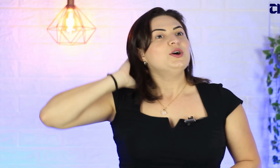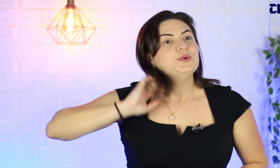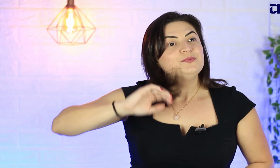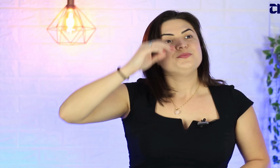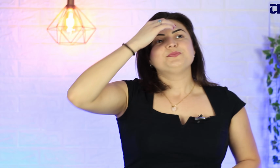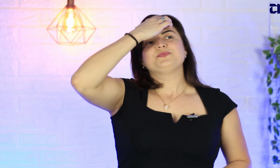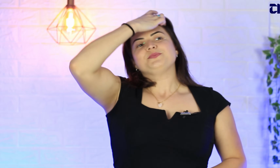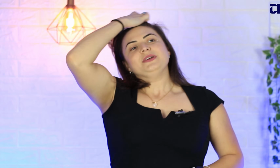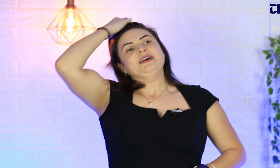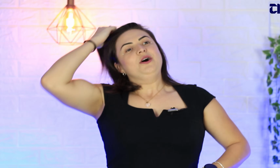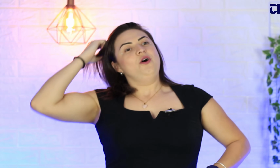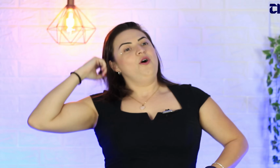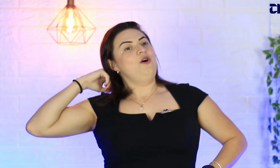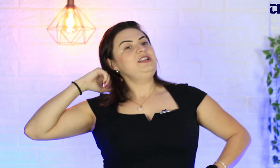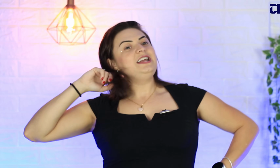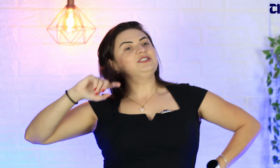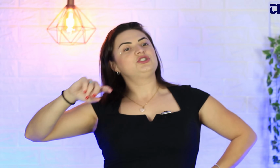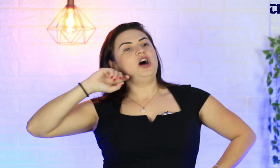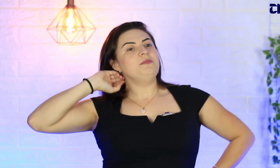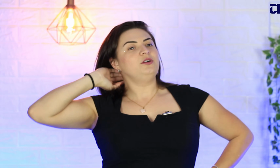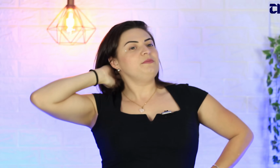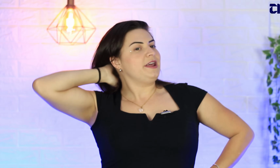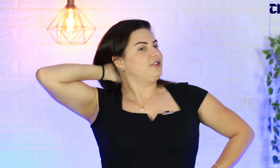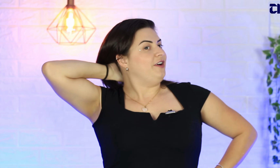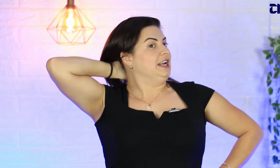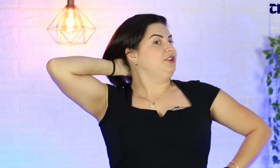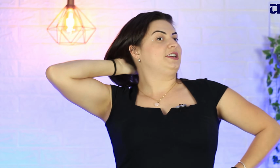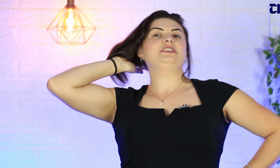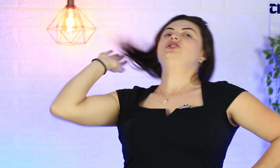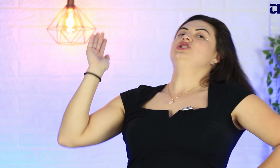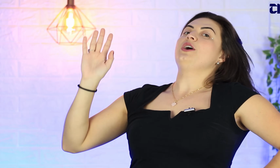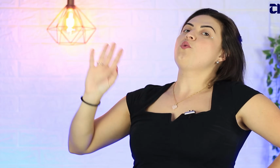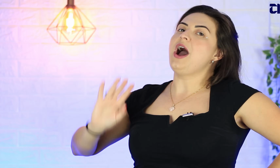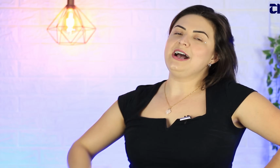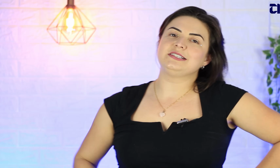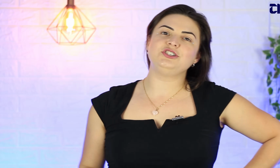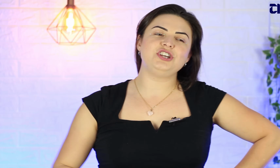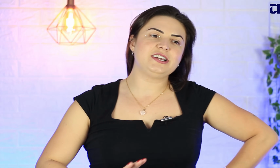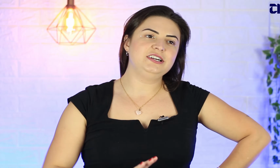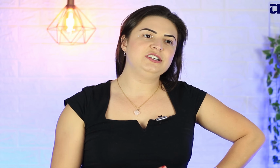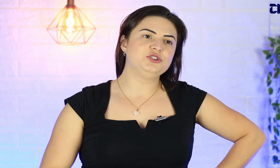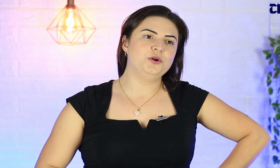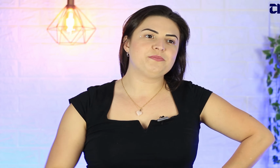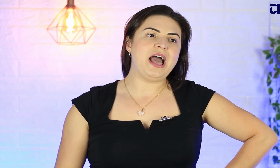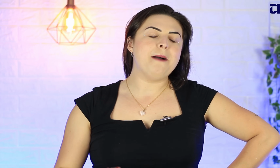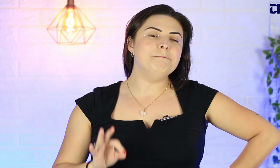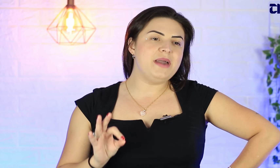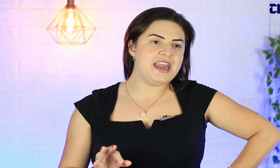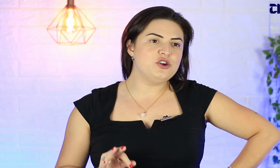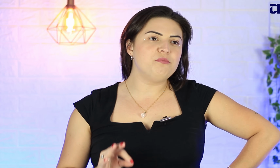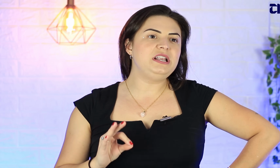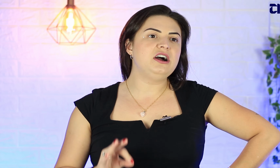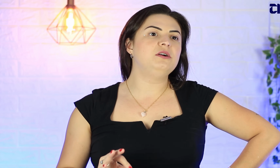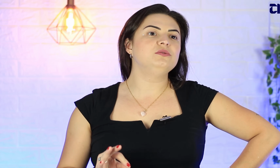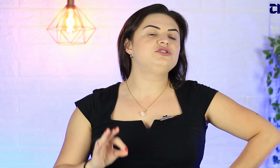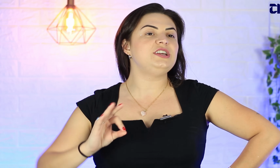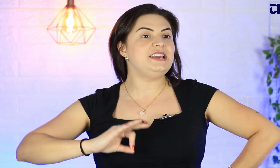de seguidores, amiga. Olha só meu libreto falando aqui que a gente tá quase chegando a meio milhão de